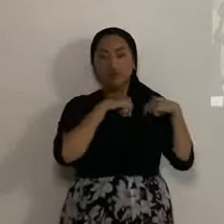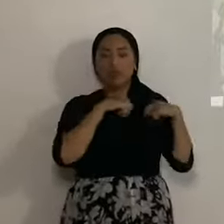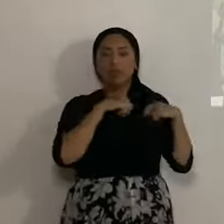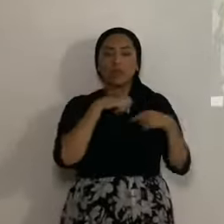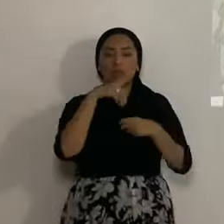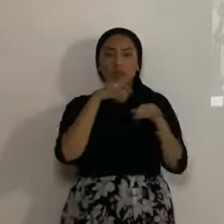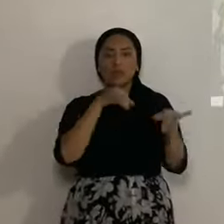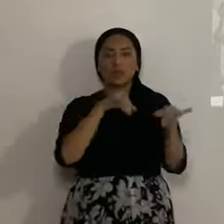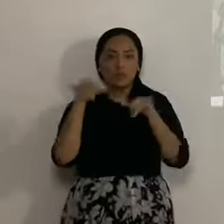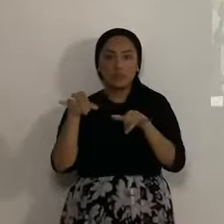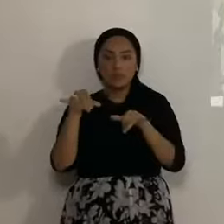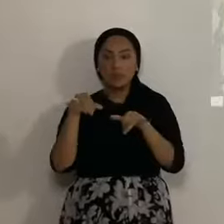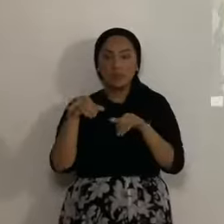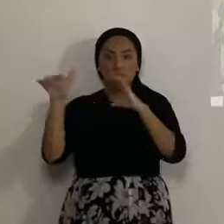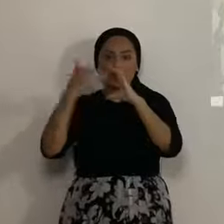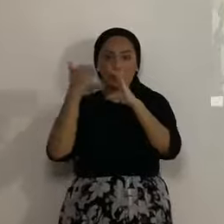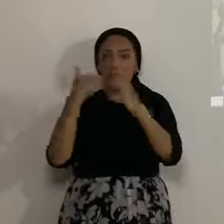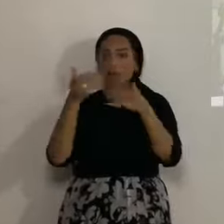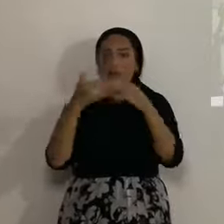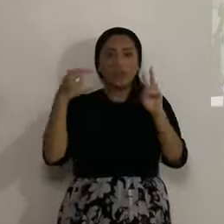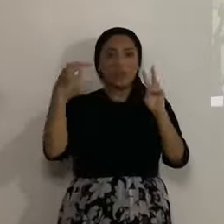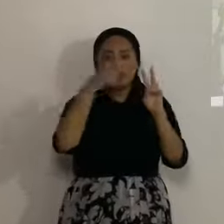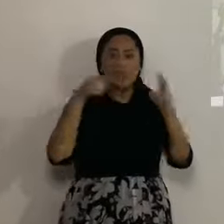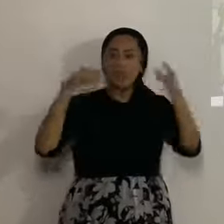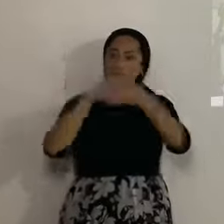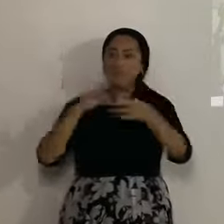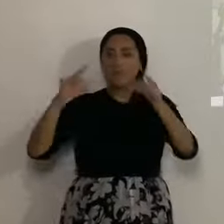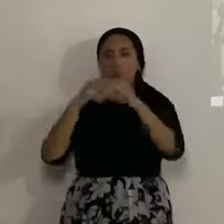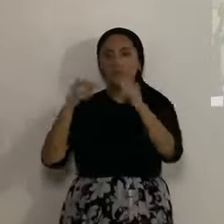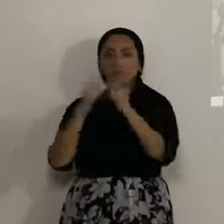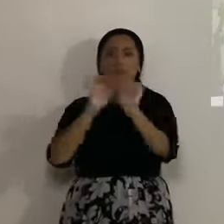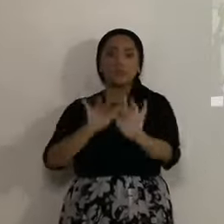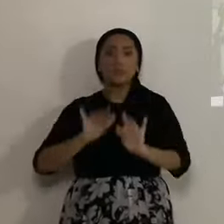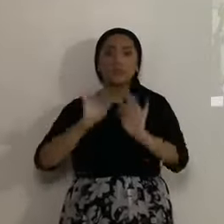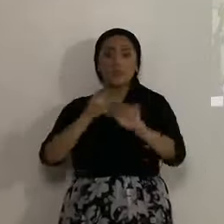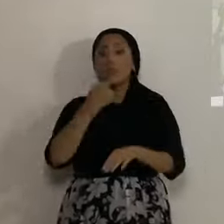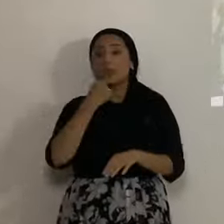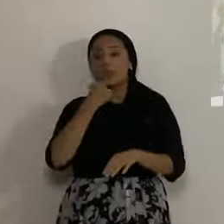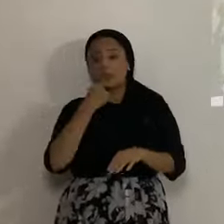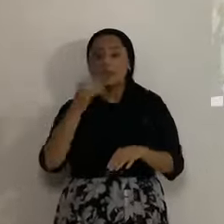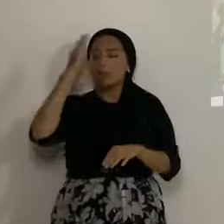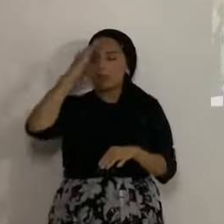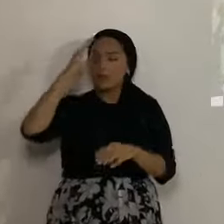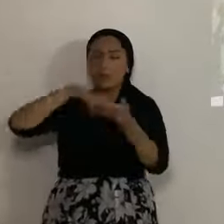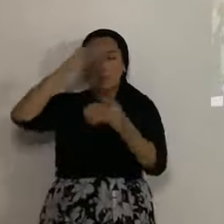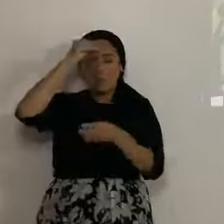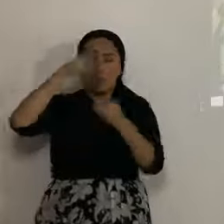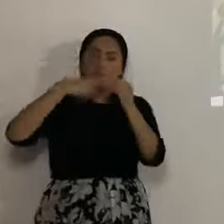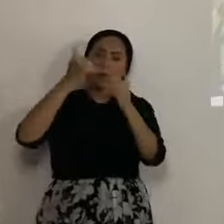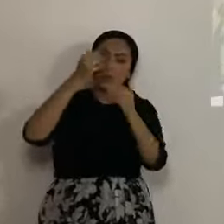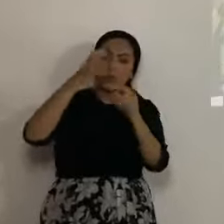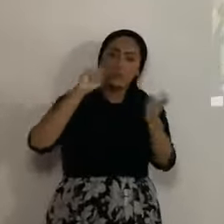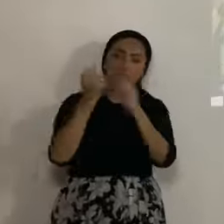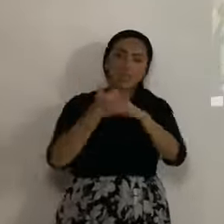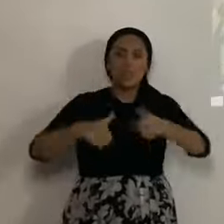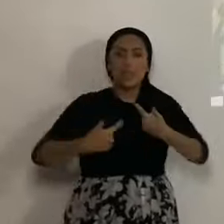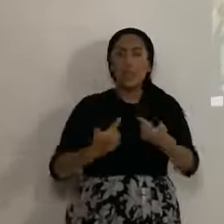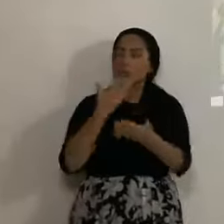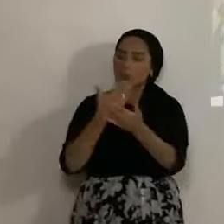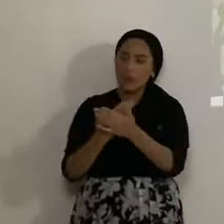en la misma forma el mensaje. Aunque este le hable con ternura y diga, mira, conoce a Yahshua, cambia de vida, te